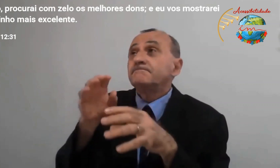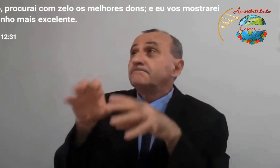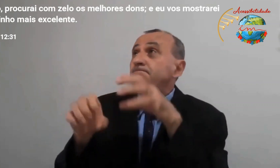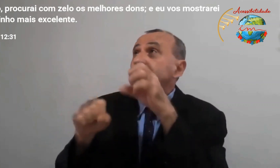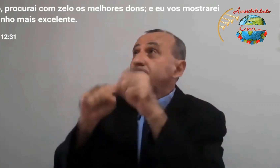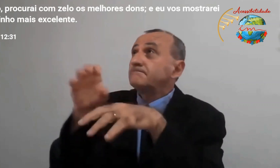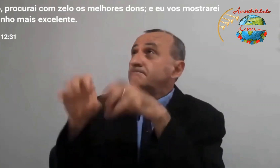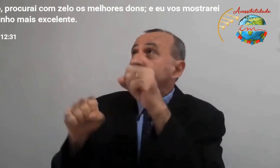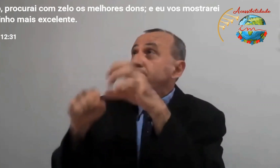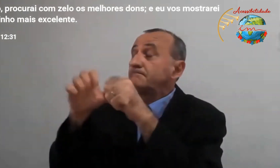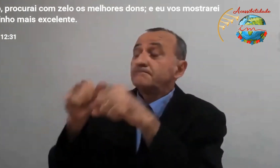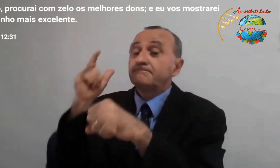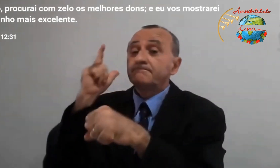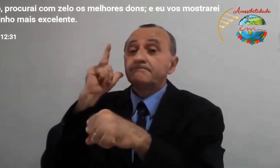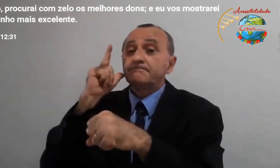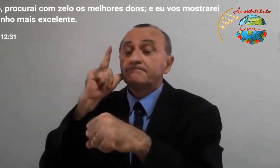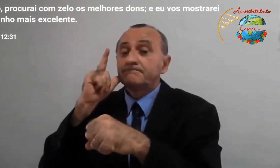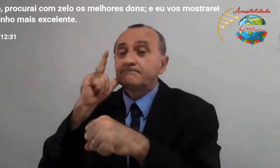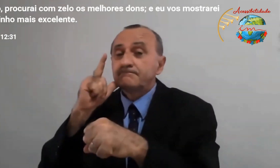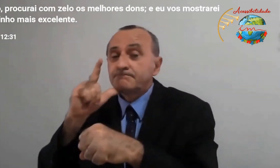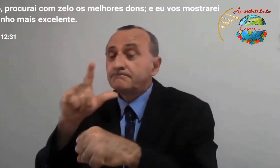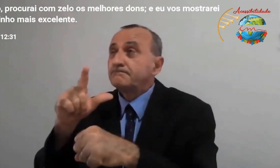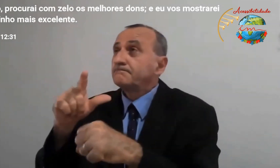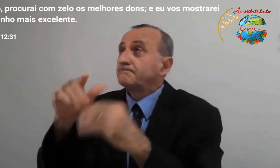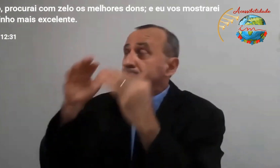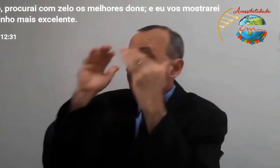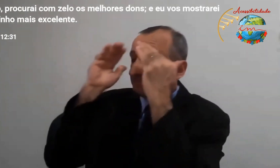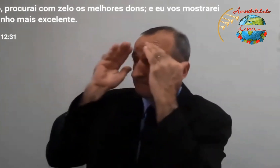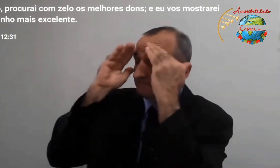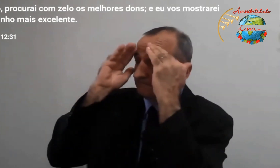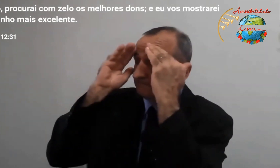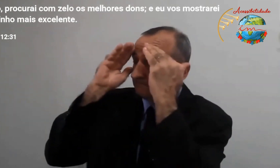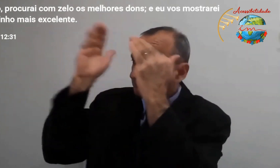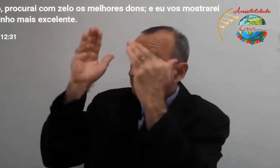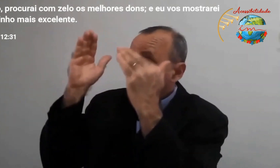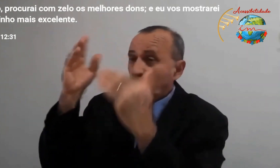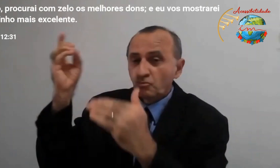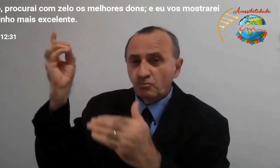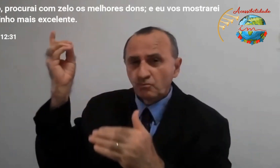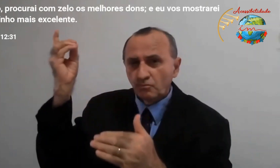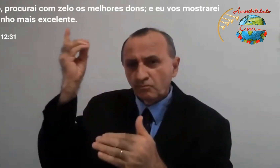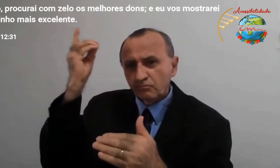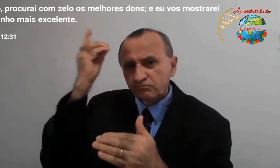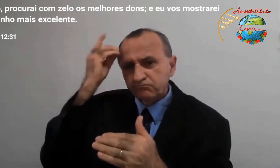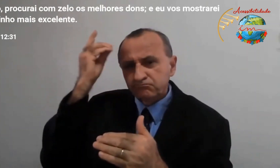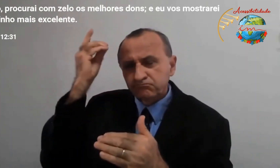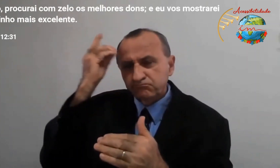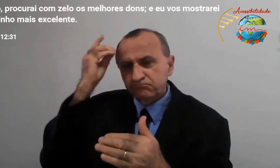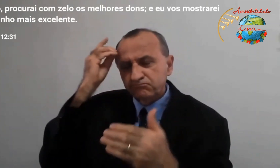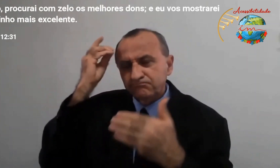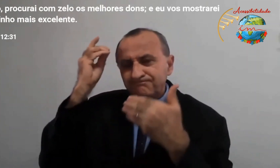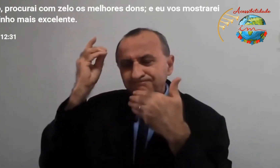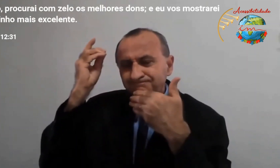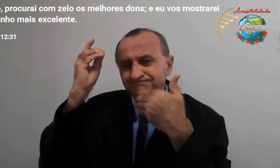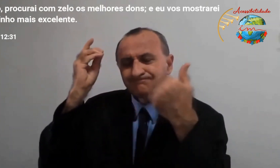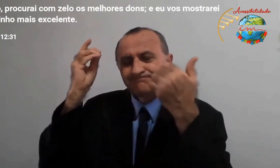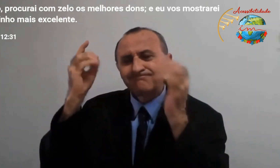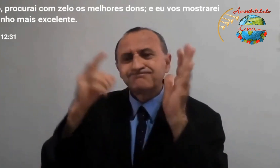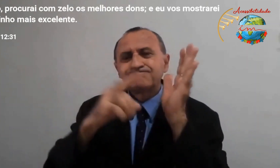Portanto, procurai com zelo os melhores dons, e eu vos